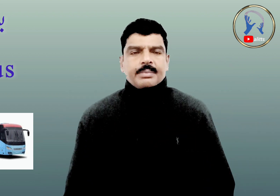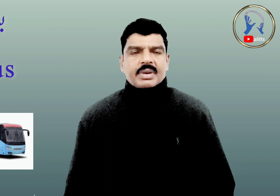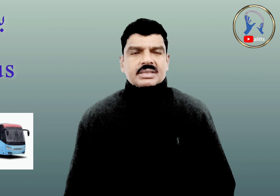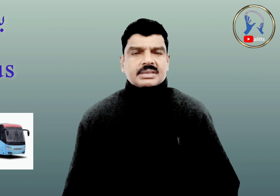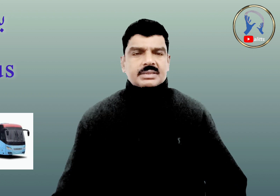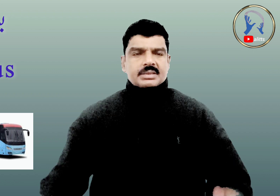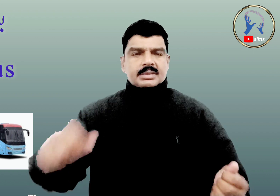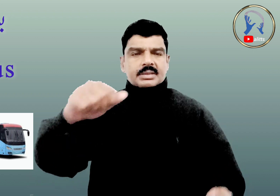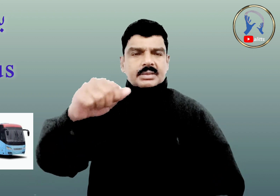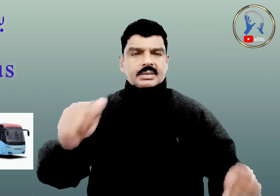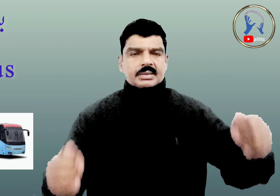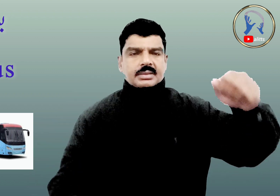बस,